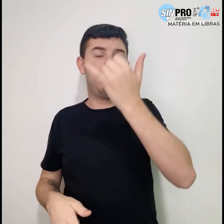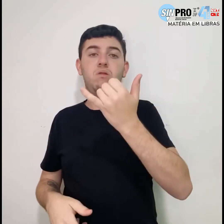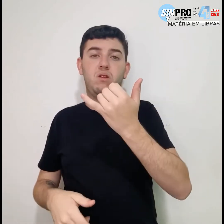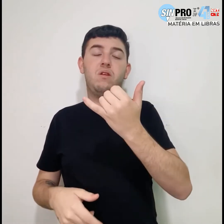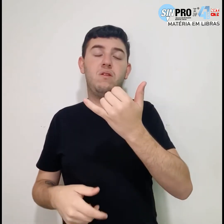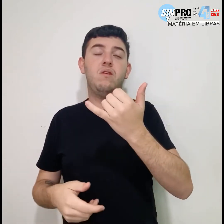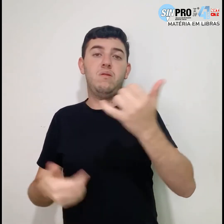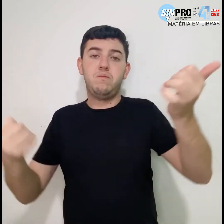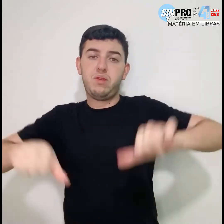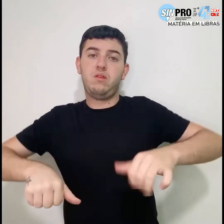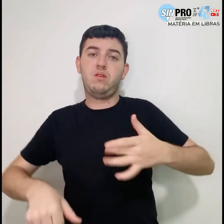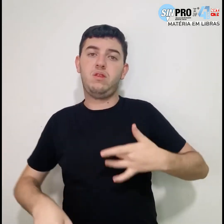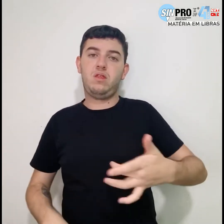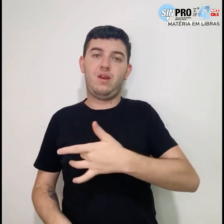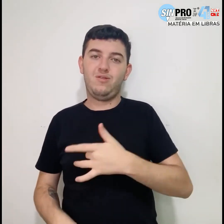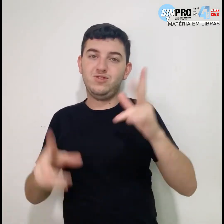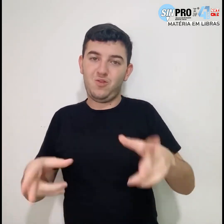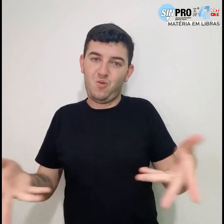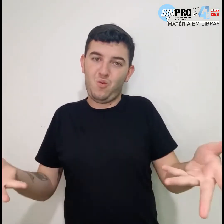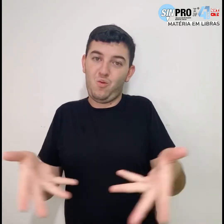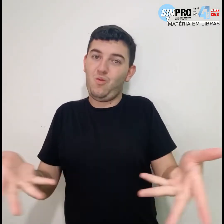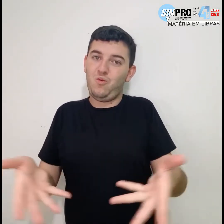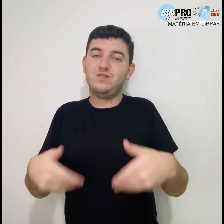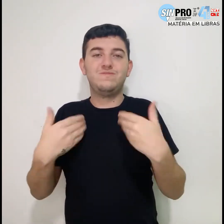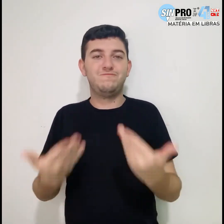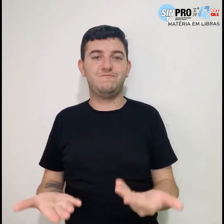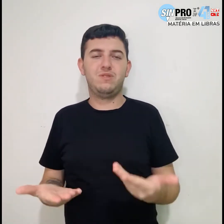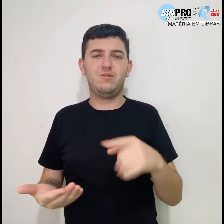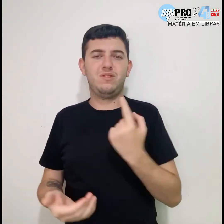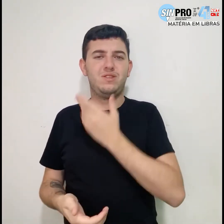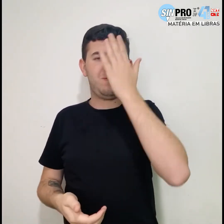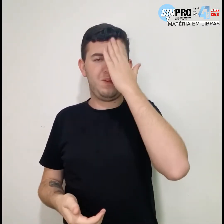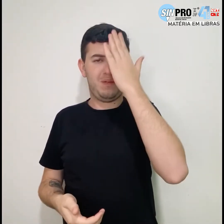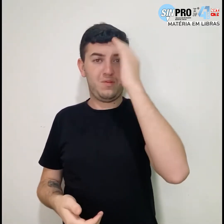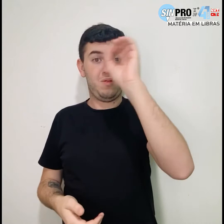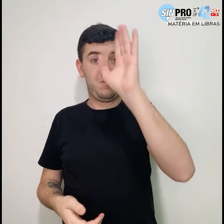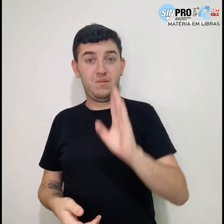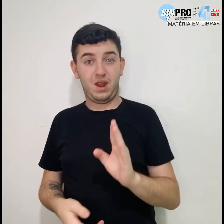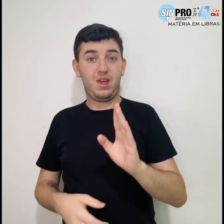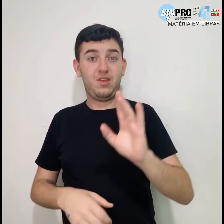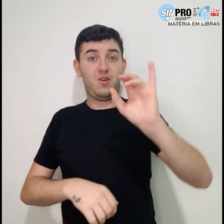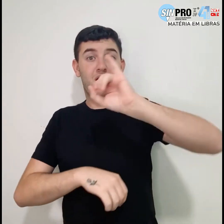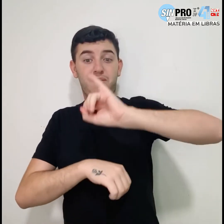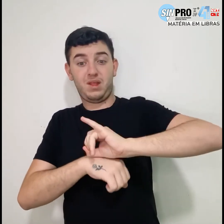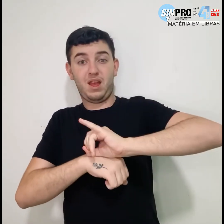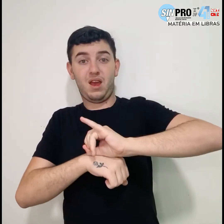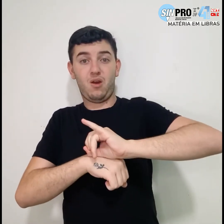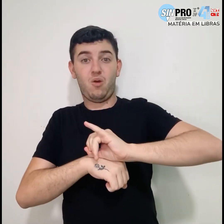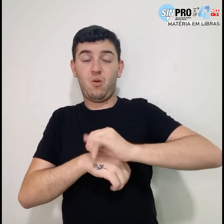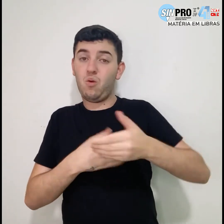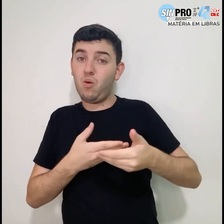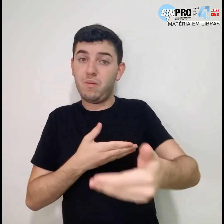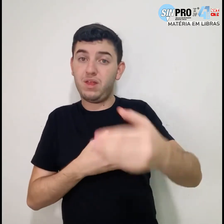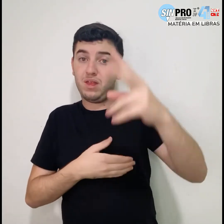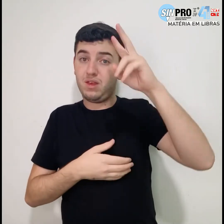Com isso, a capital do país inicia esta segunda-feira com 2.274